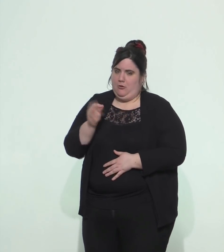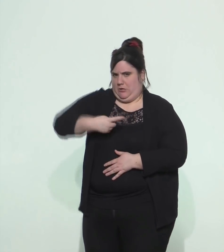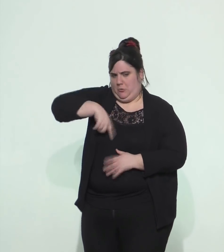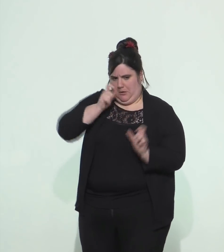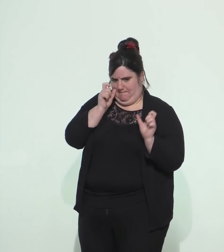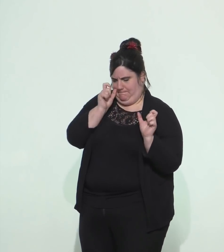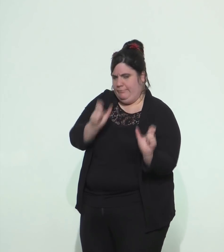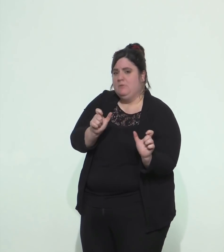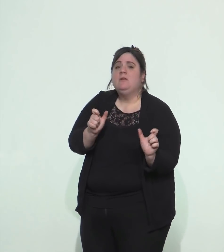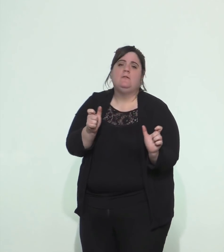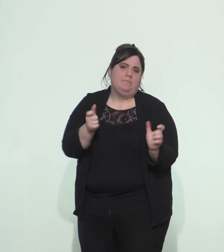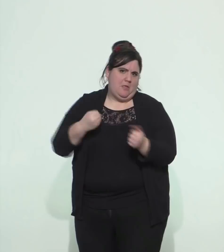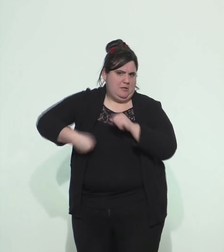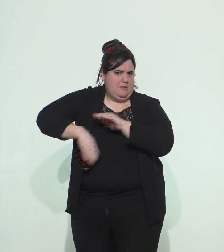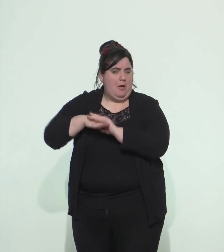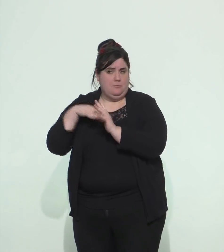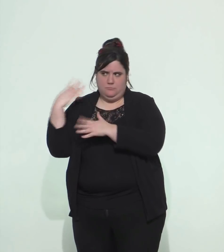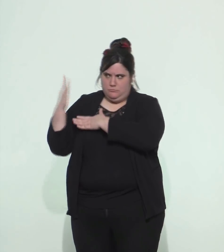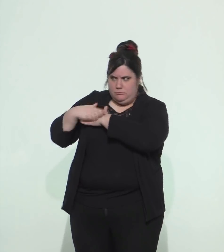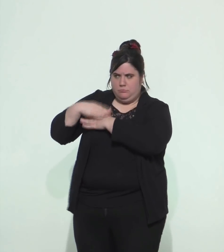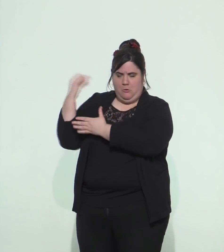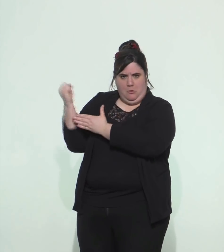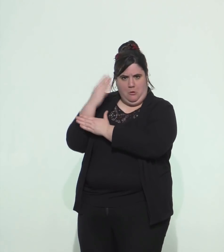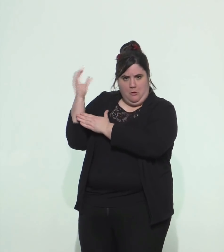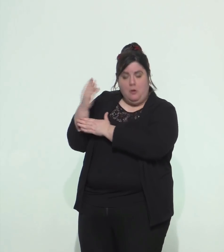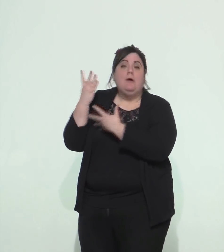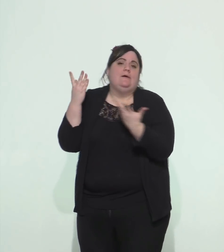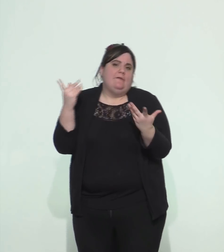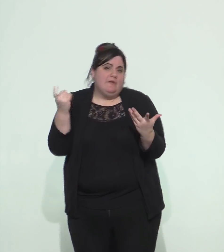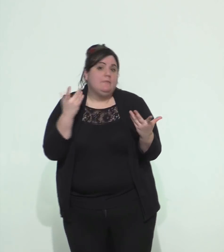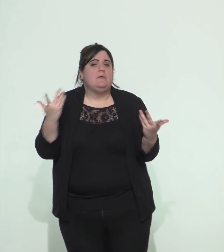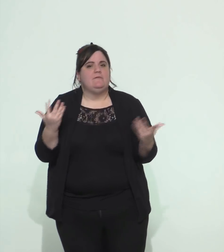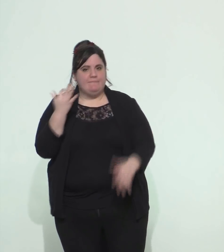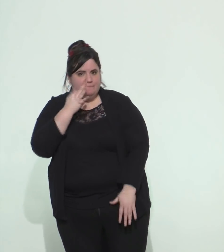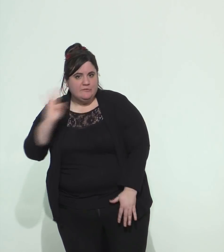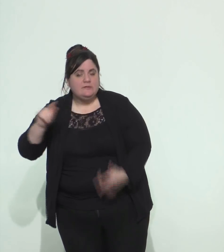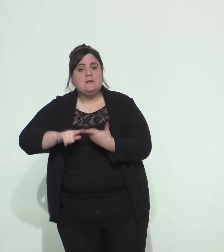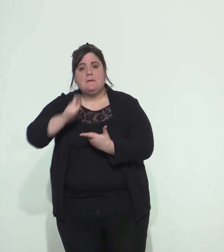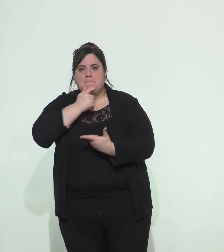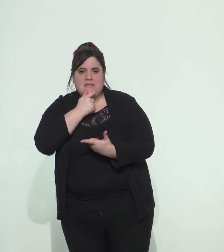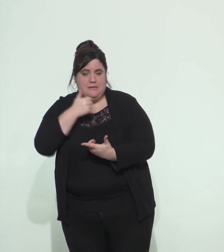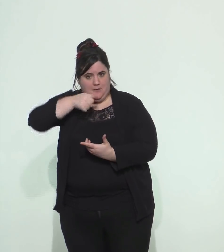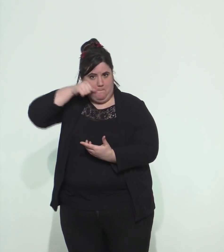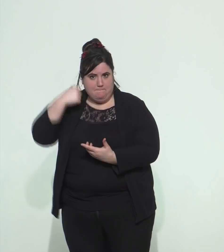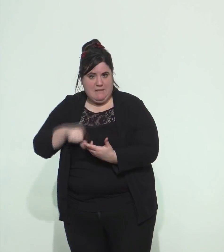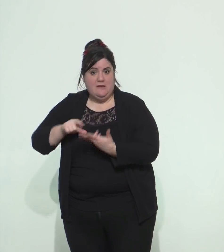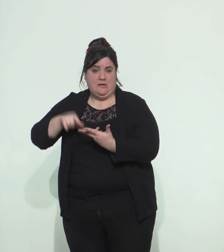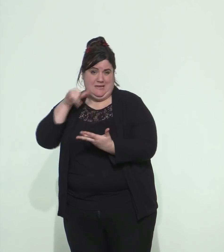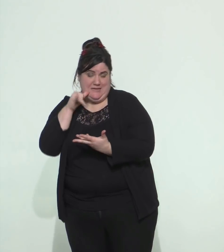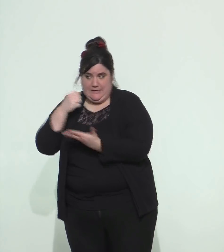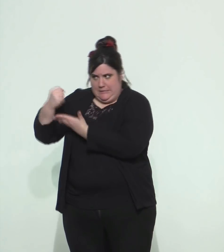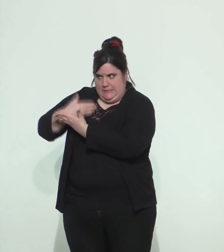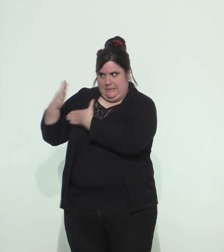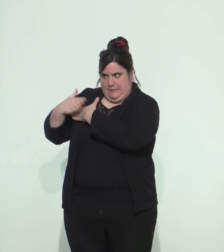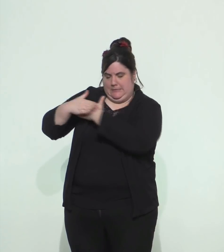à la fois par les autorités sanitaires britanniques, françaises, belges, italiennes. En particulier, les pédiatres d'Île-de-France